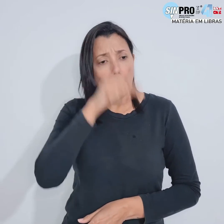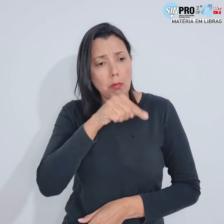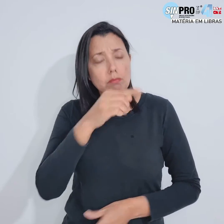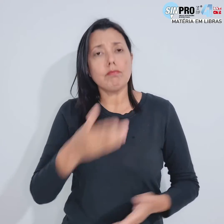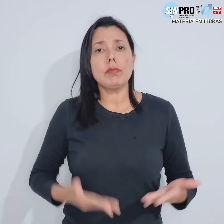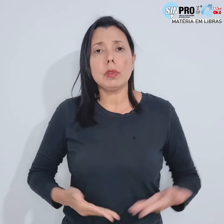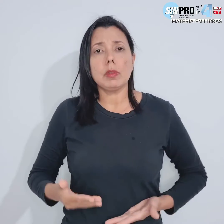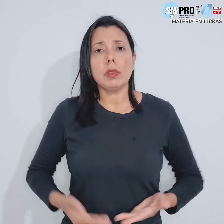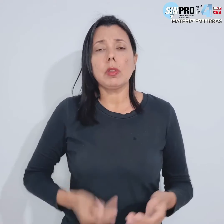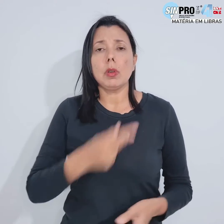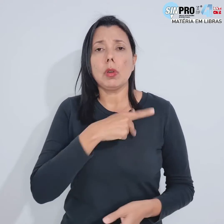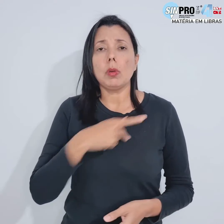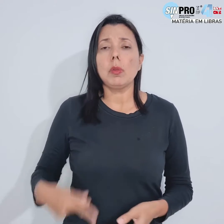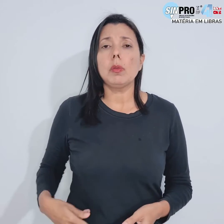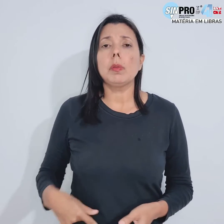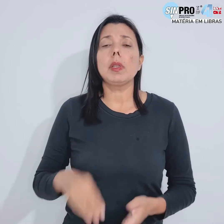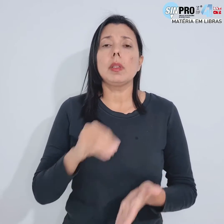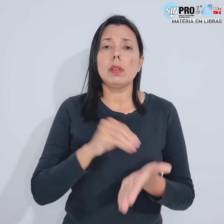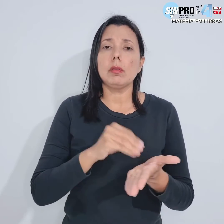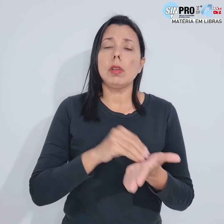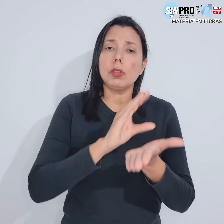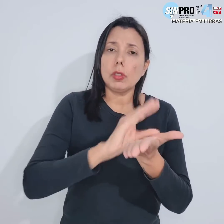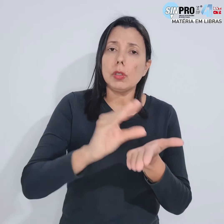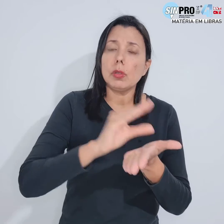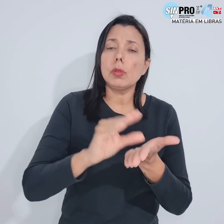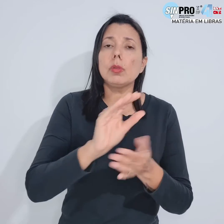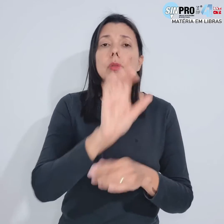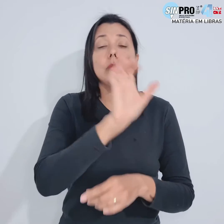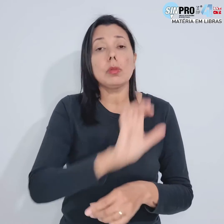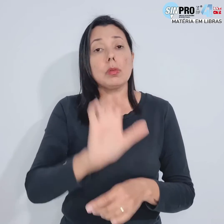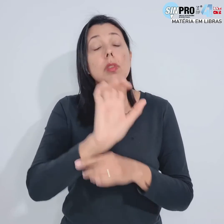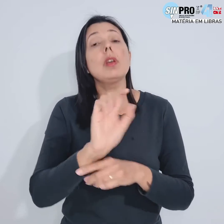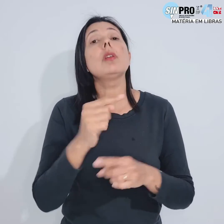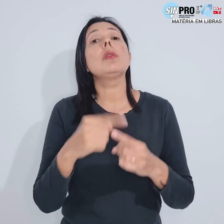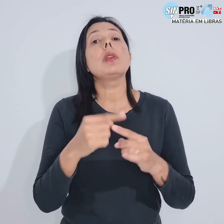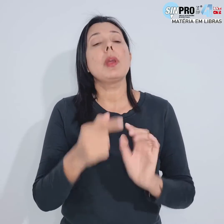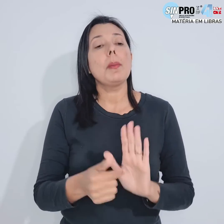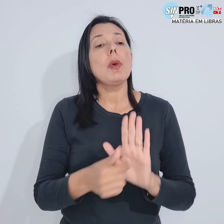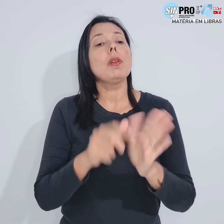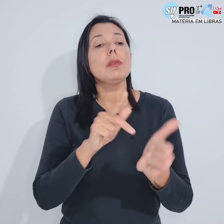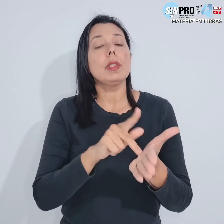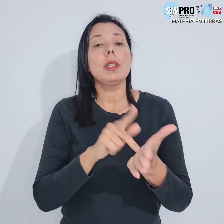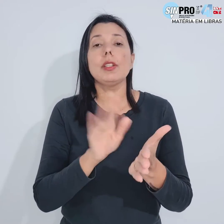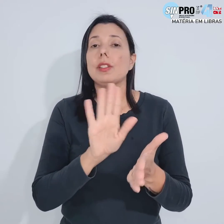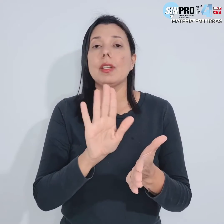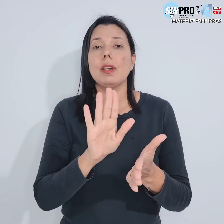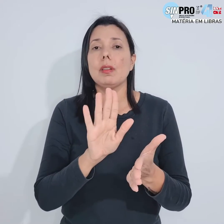servidores públicos pela falta de recursos do Estado, os fatos mostram que não é bem